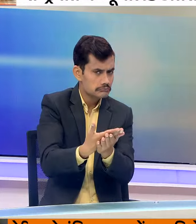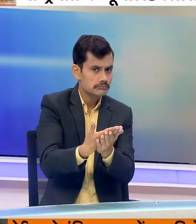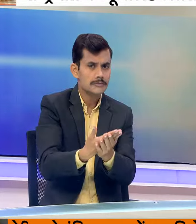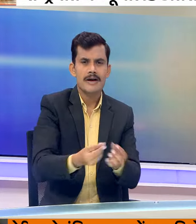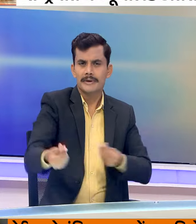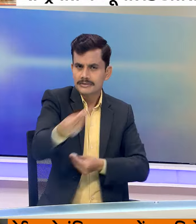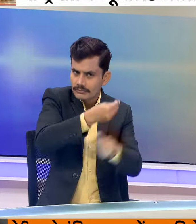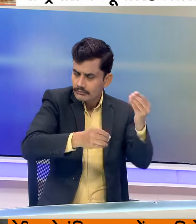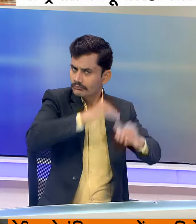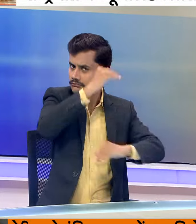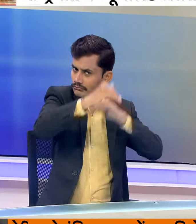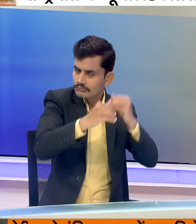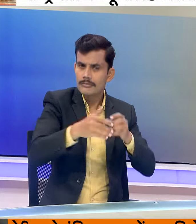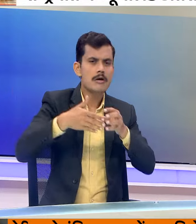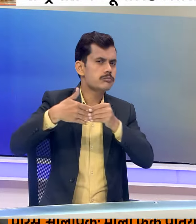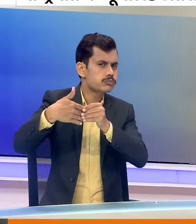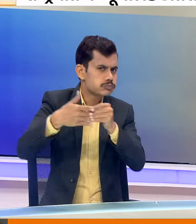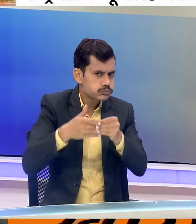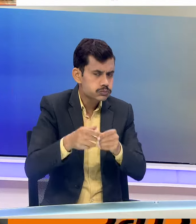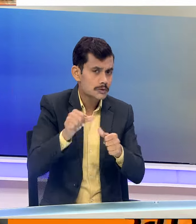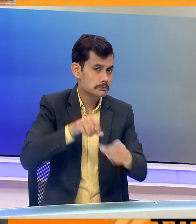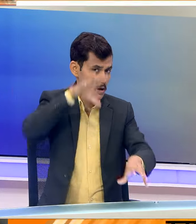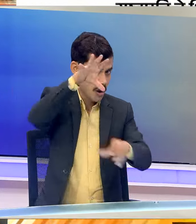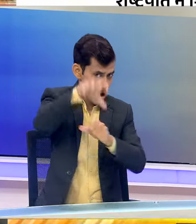economic, intellectual, artist,